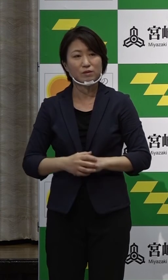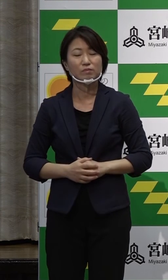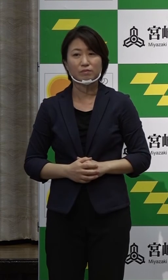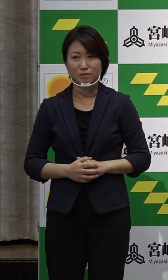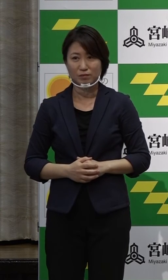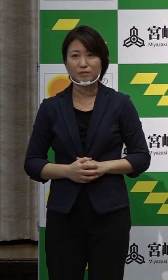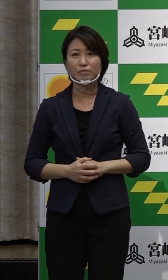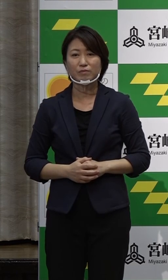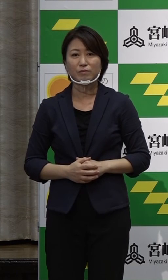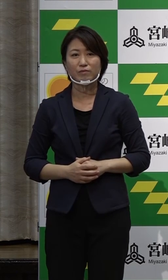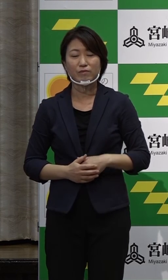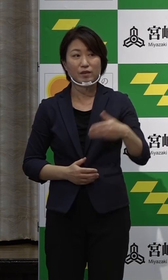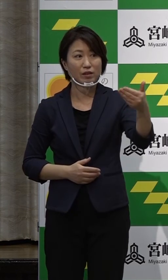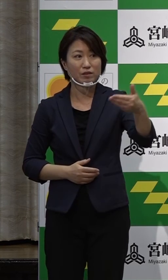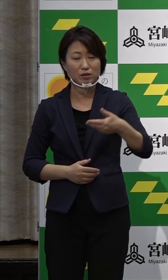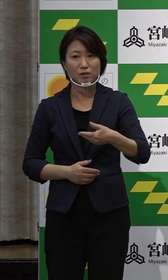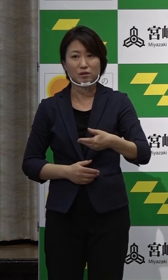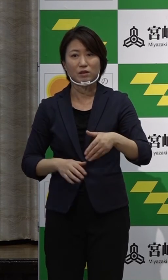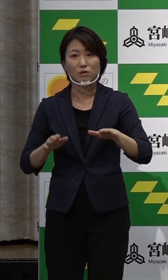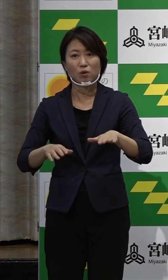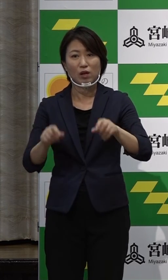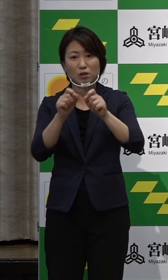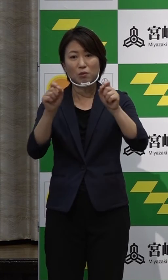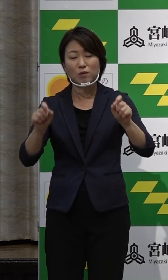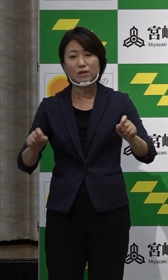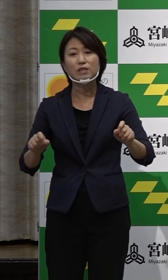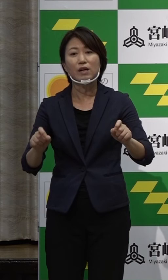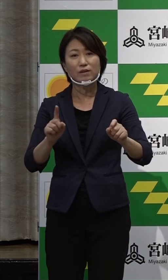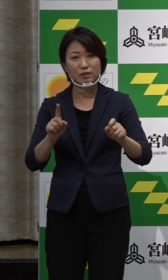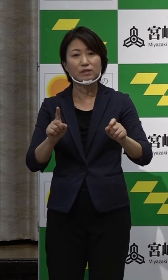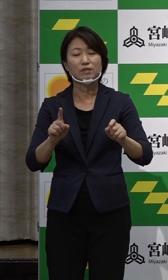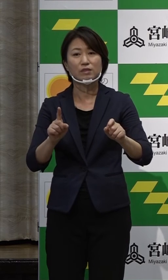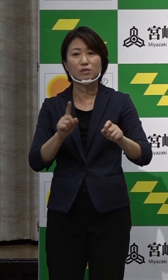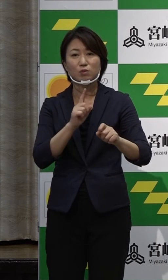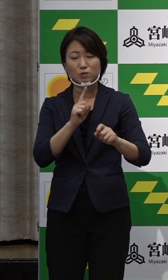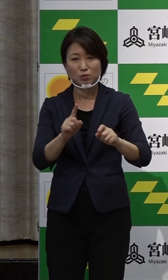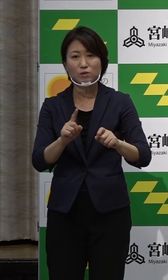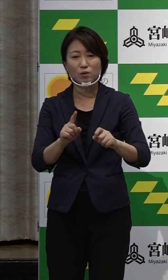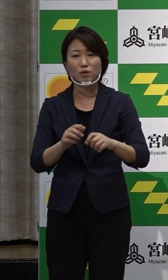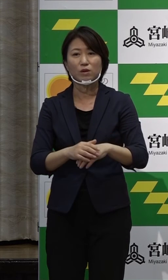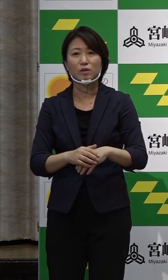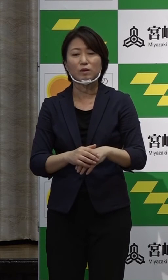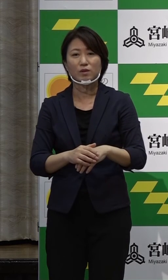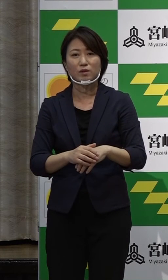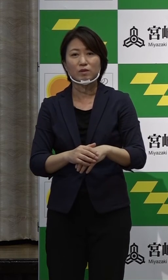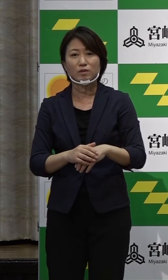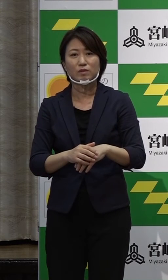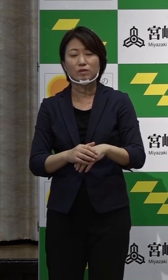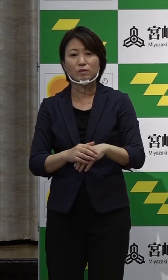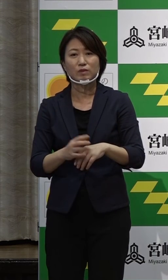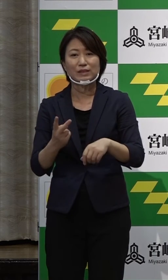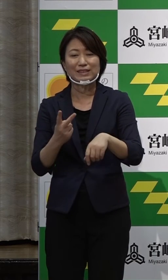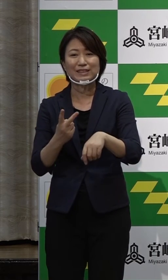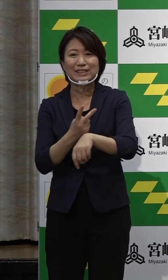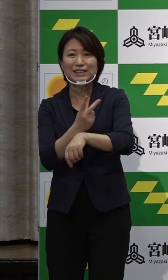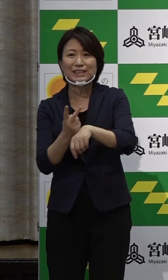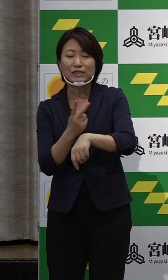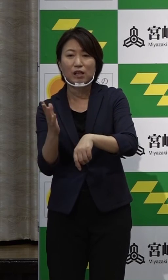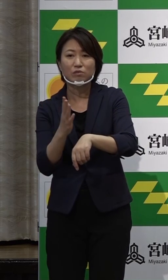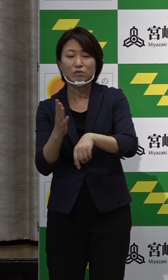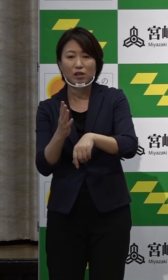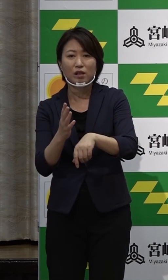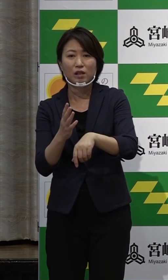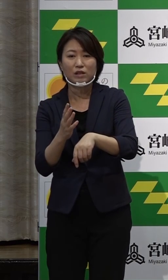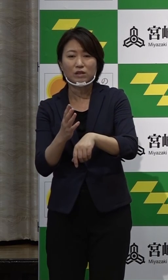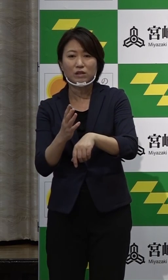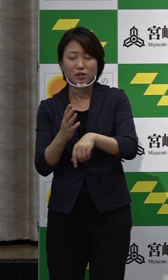今回の問題で、県としての出発地点がやはりこう2時間近くもその、はい、九州防衛局からの報告がなかったりとか